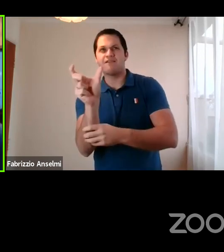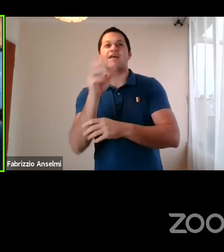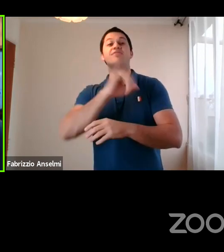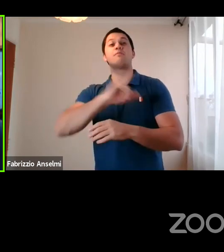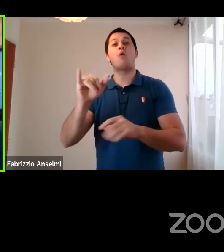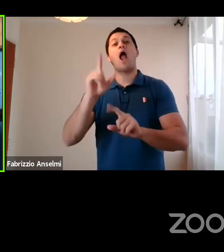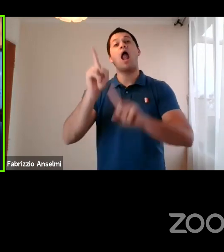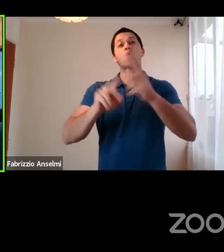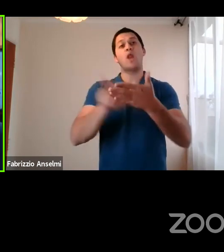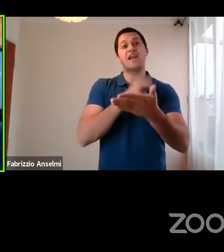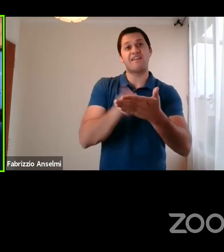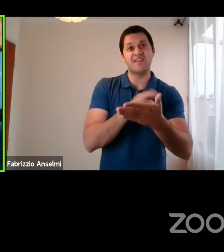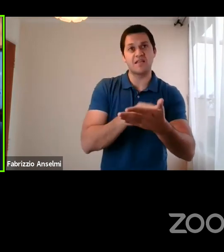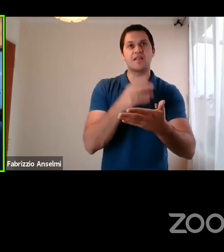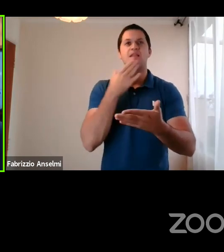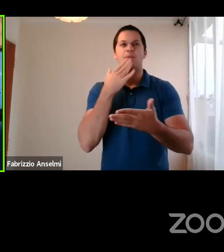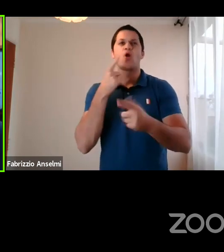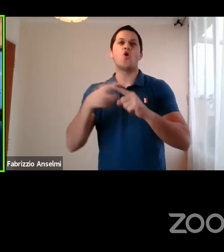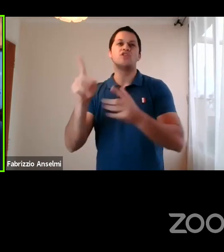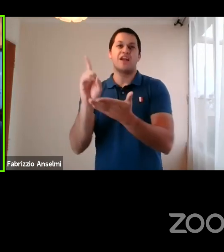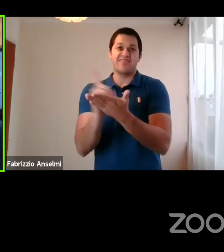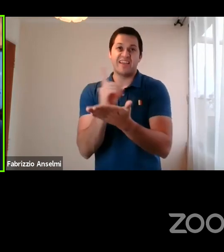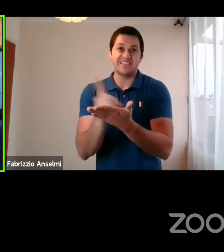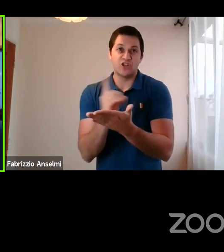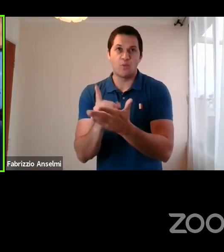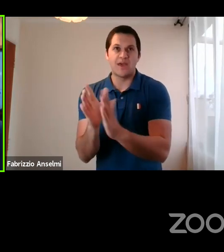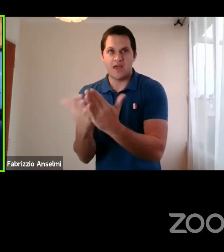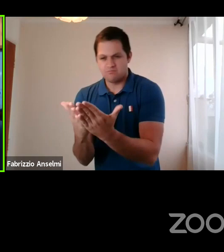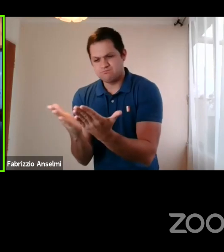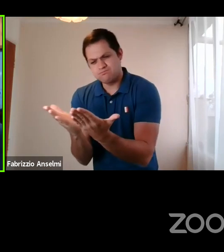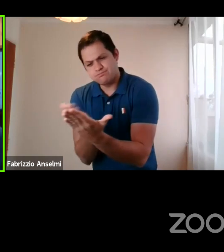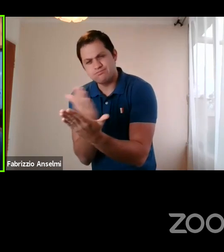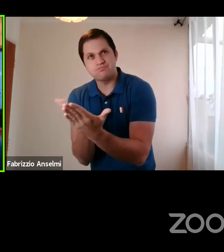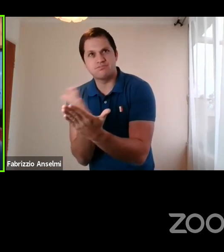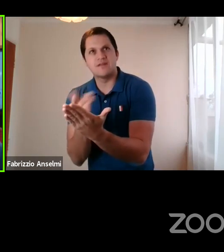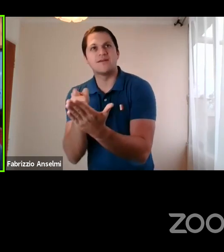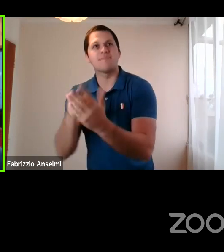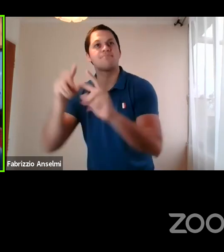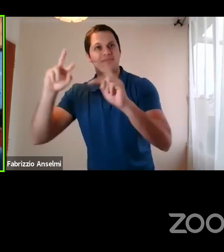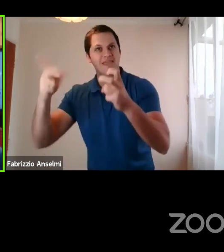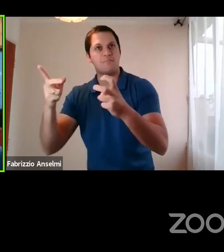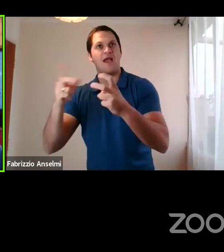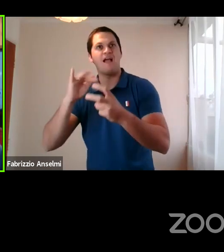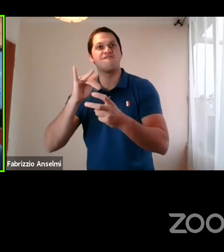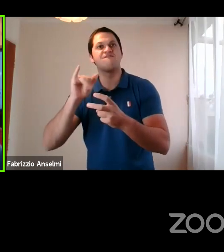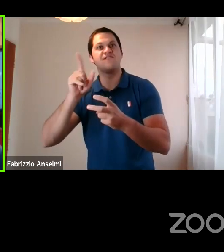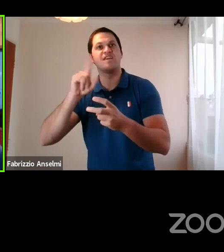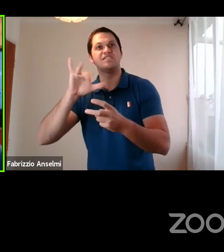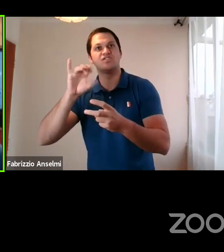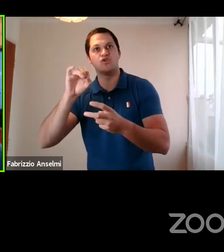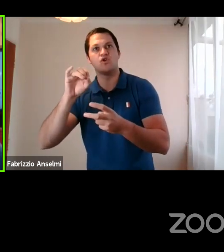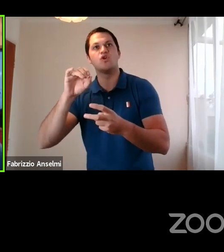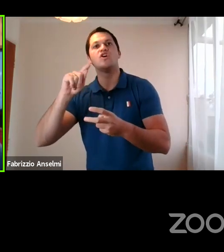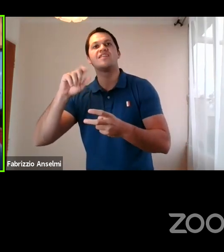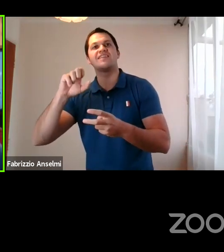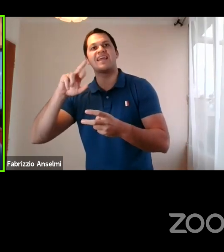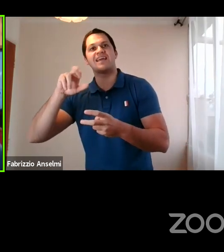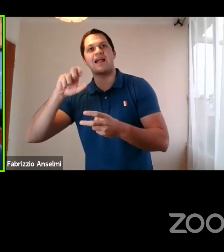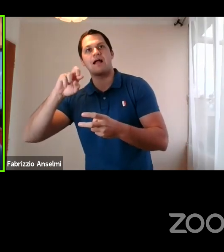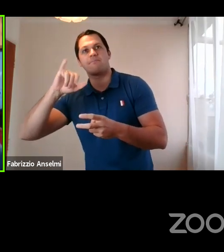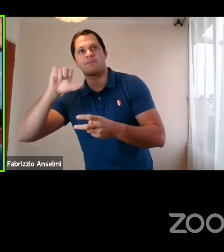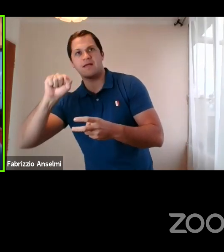una enciclopedia de fisioterapia, ¿ya? Y hubo congresos de fisioterapia entre 1905